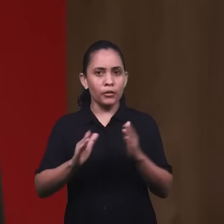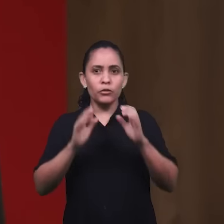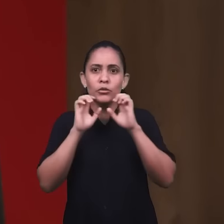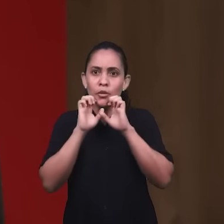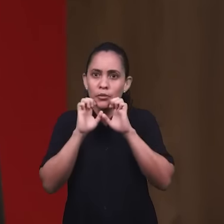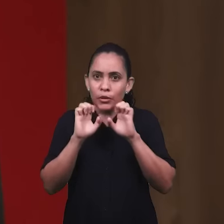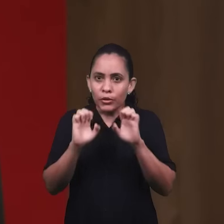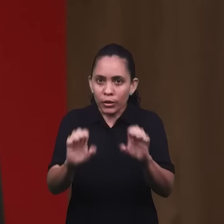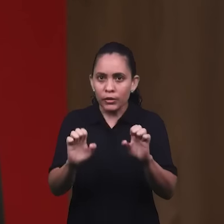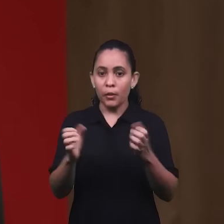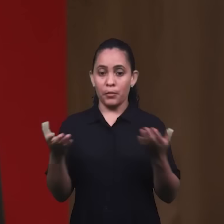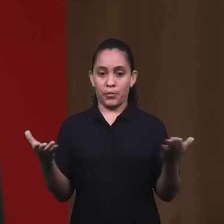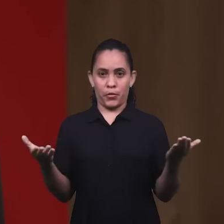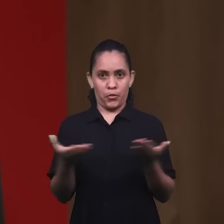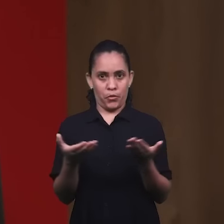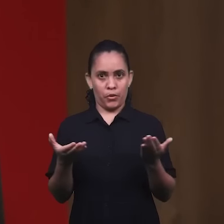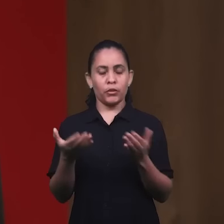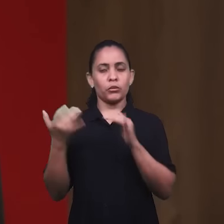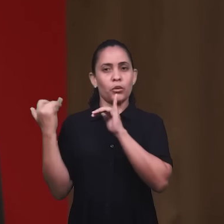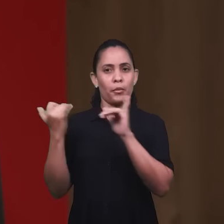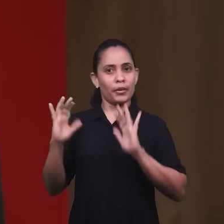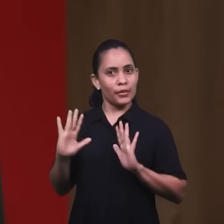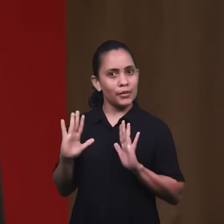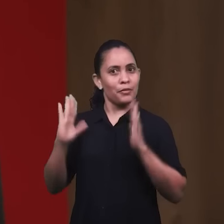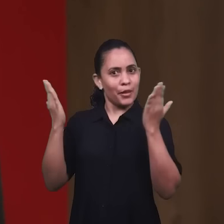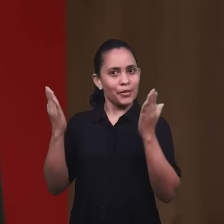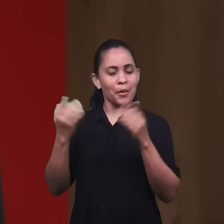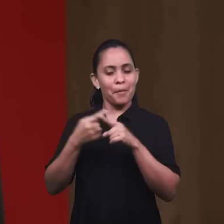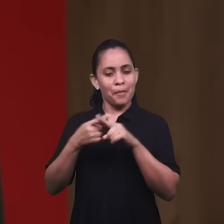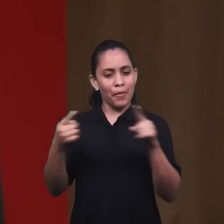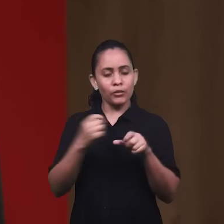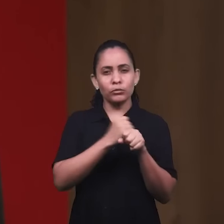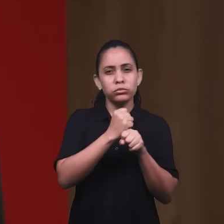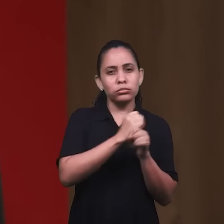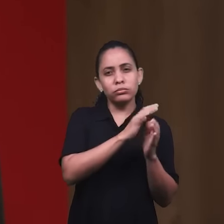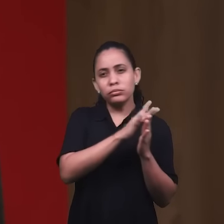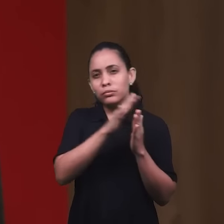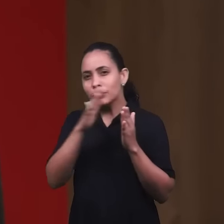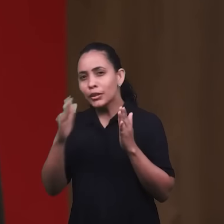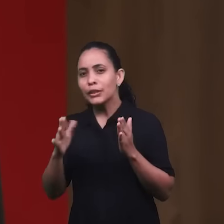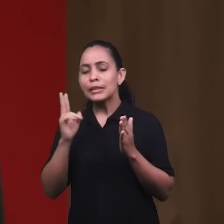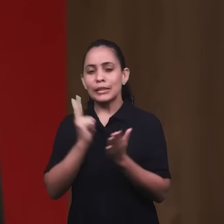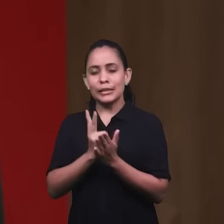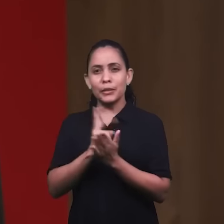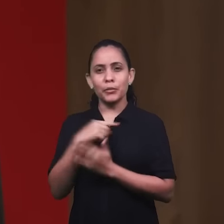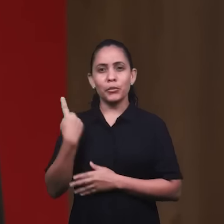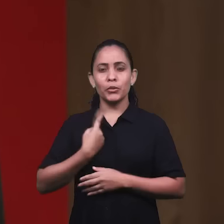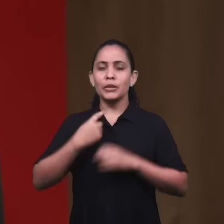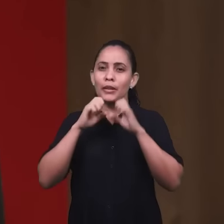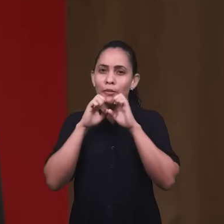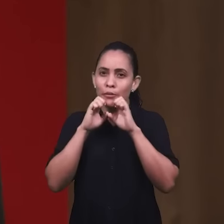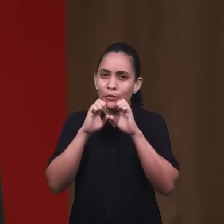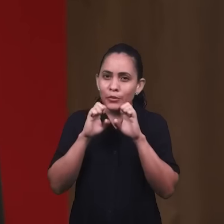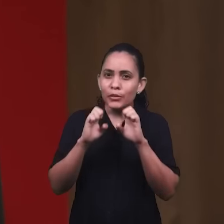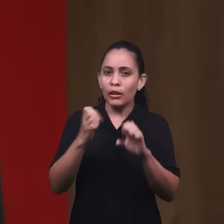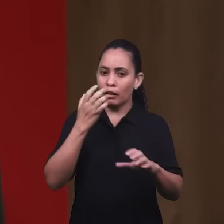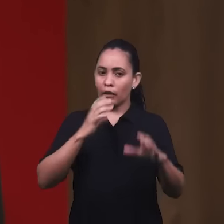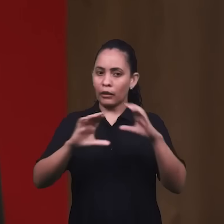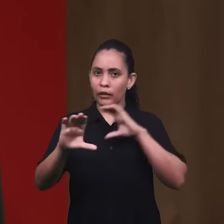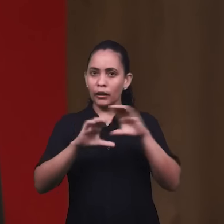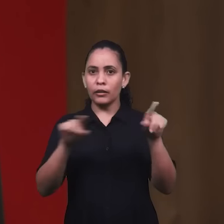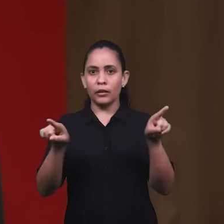estamos fazendo, não só para agora, para o Trombetas e Festa, mas em todo o decorrer do ano que a gente sempre está evangelizando, fazendo as cantatas, tem o